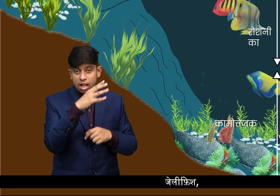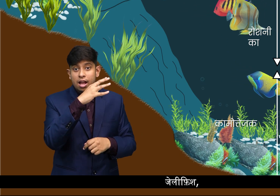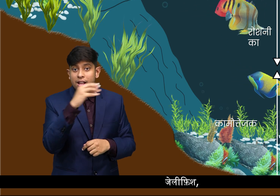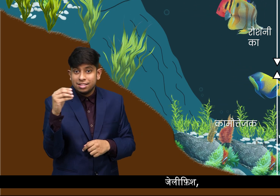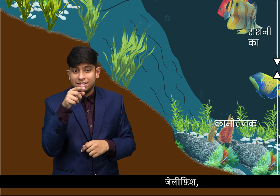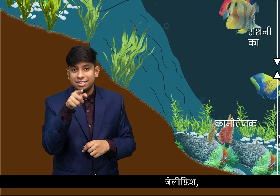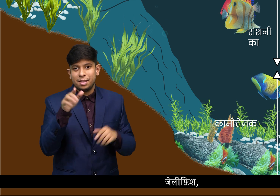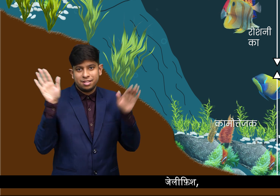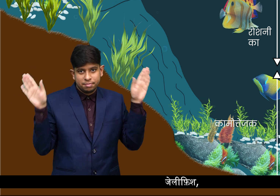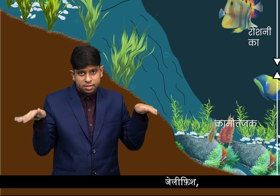जेलीफिश,